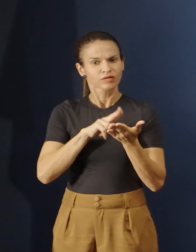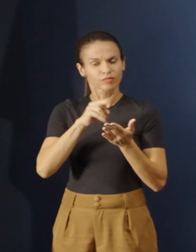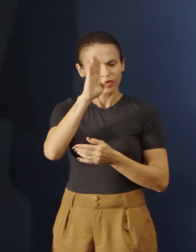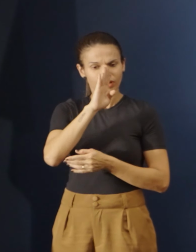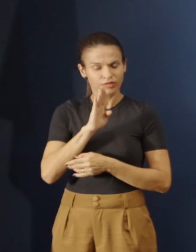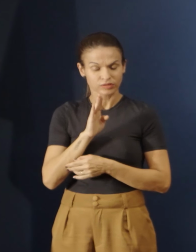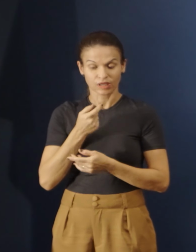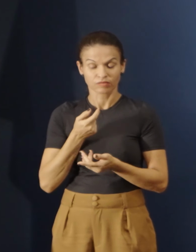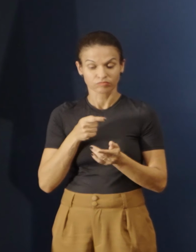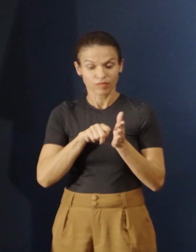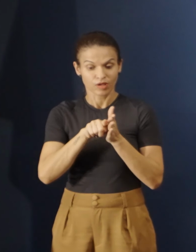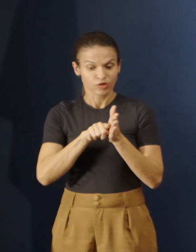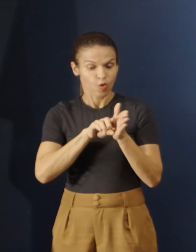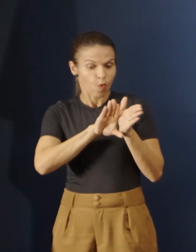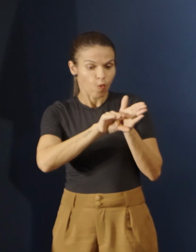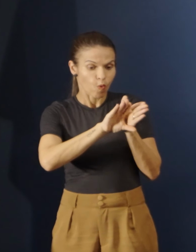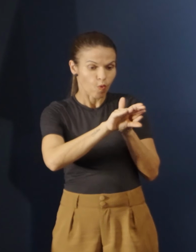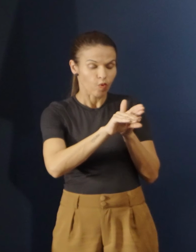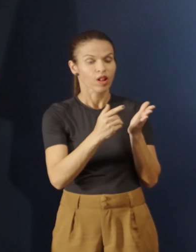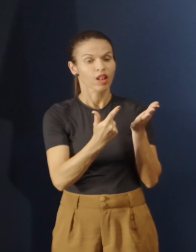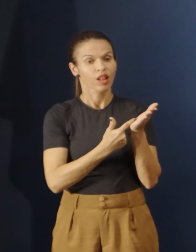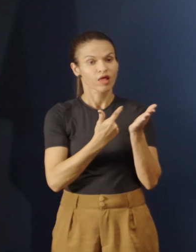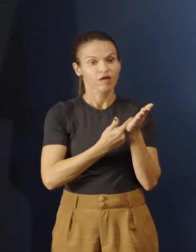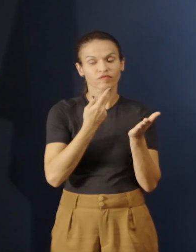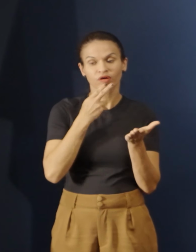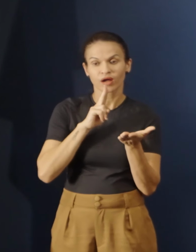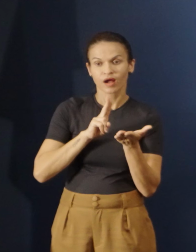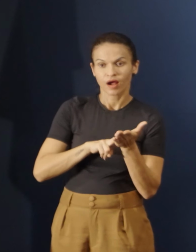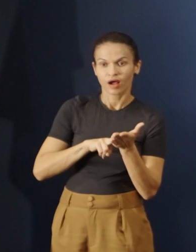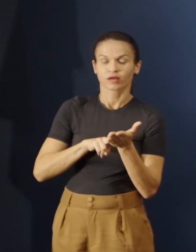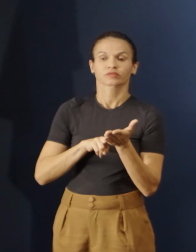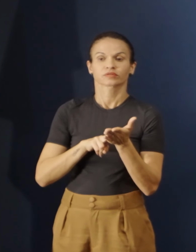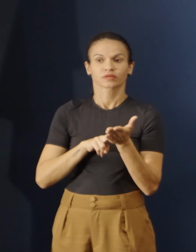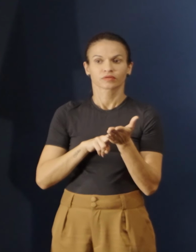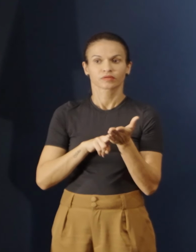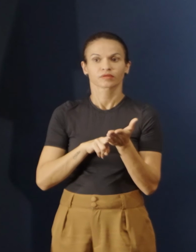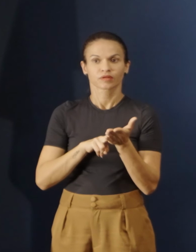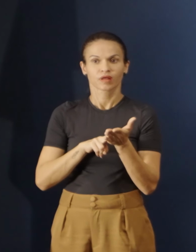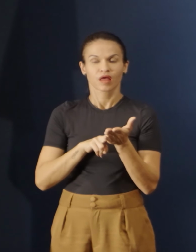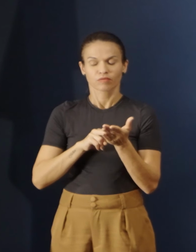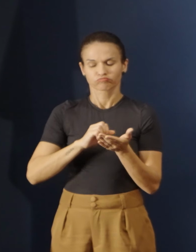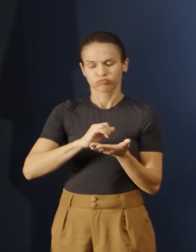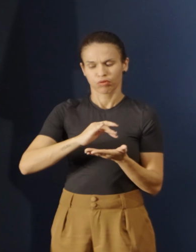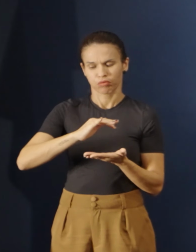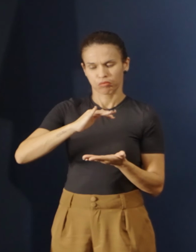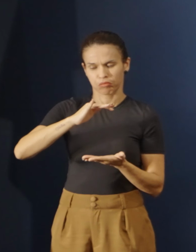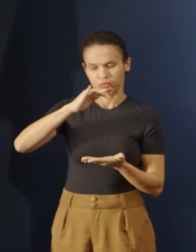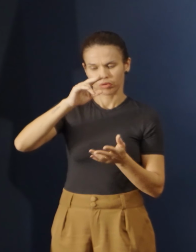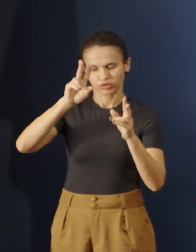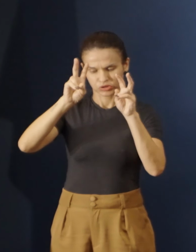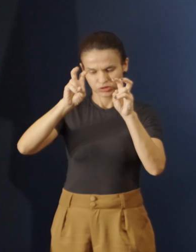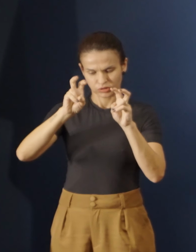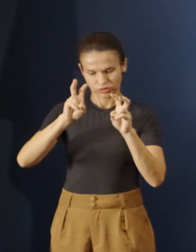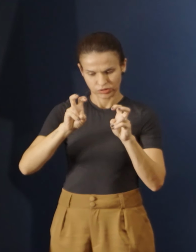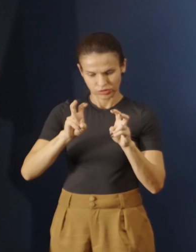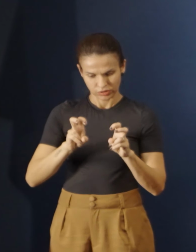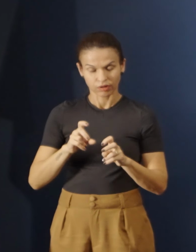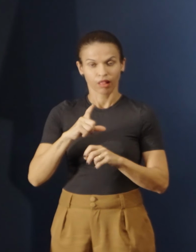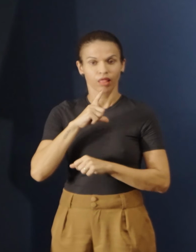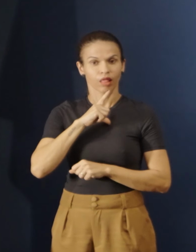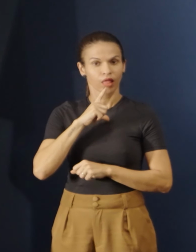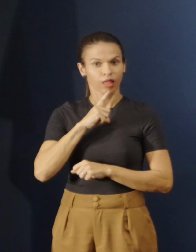vocês irem para o Google e jogar lá, livro, cartas, livro, correspondência, é uma quantidade de títulos nos últimos anos que tem